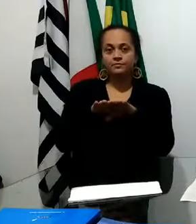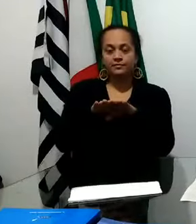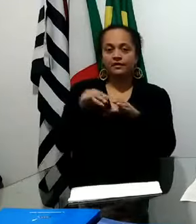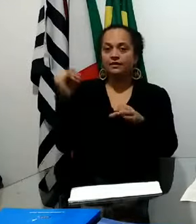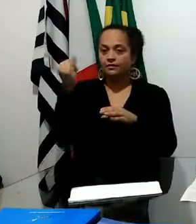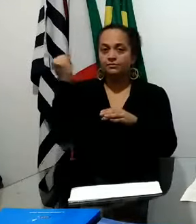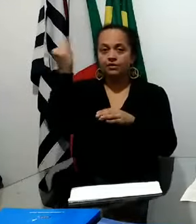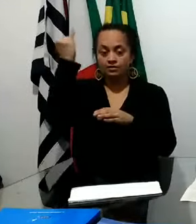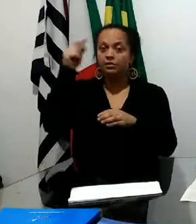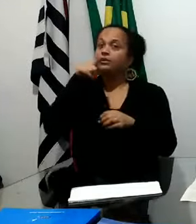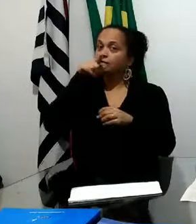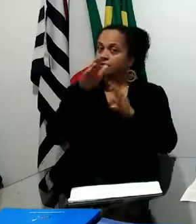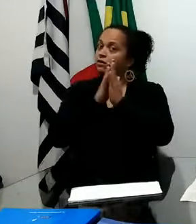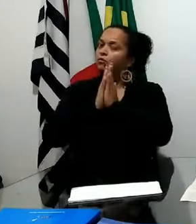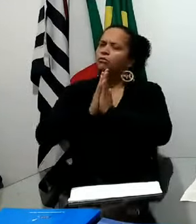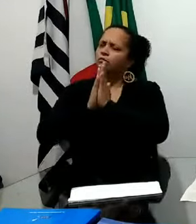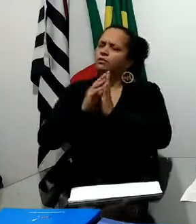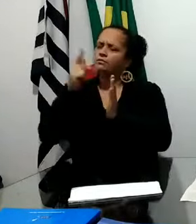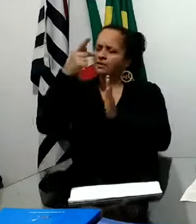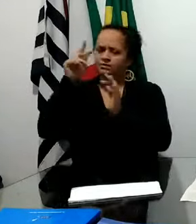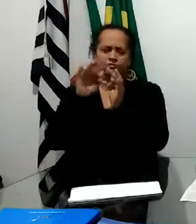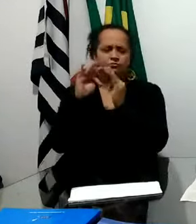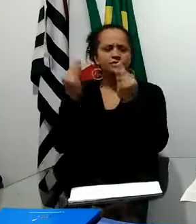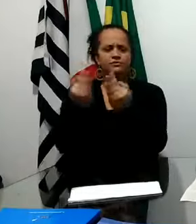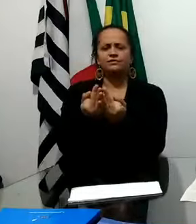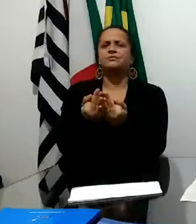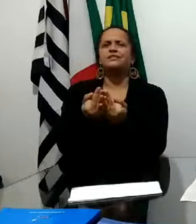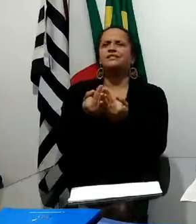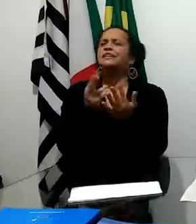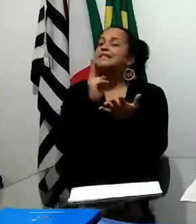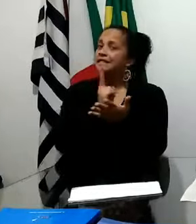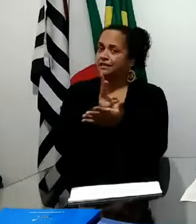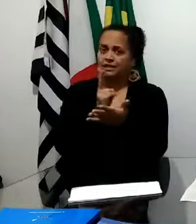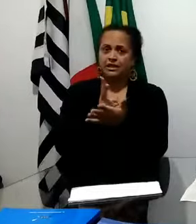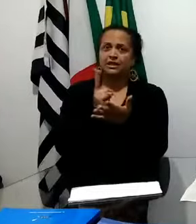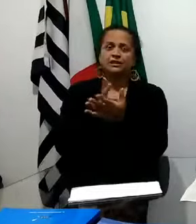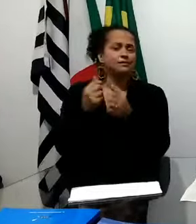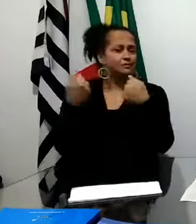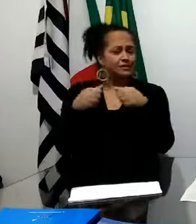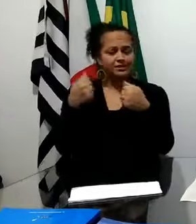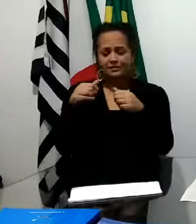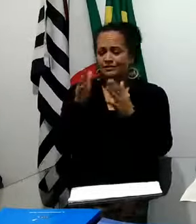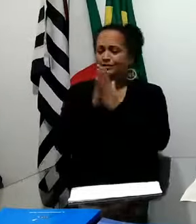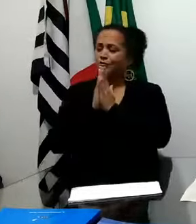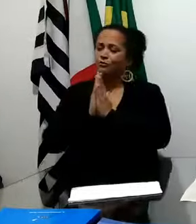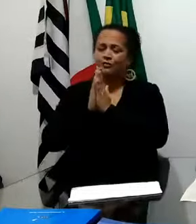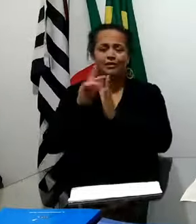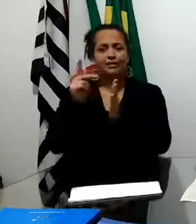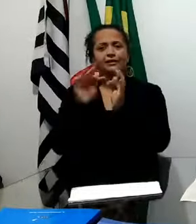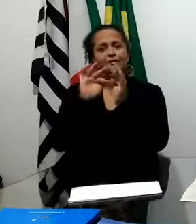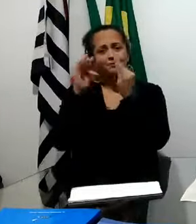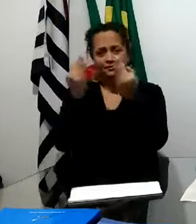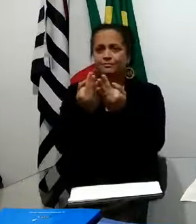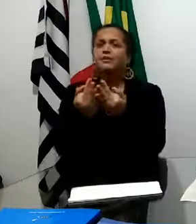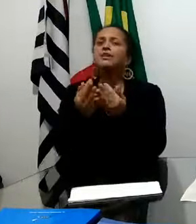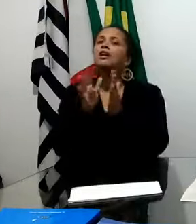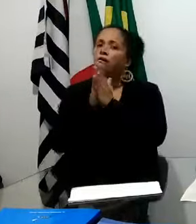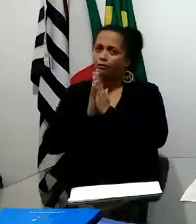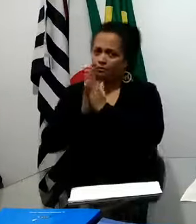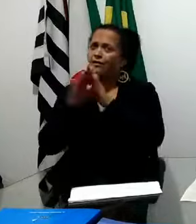sua família. Esteja na brecha orando por sua família. Ore pelos pastores, pelos líderes